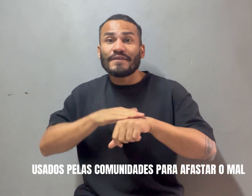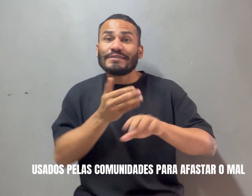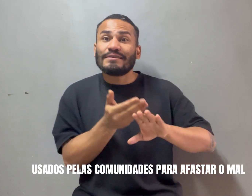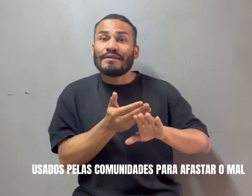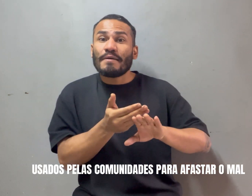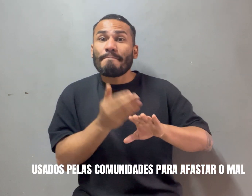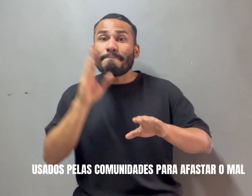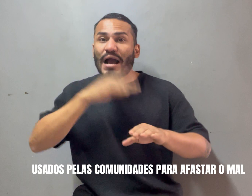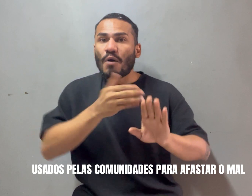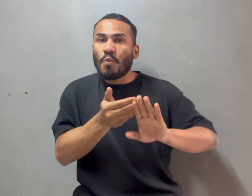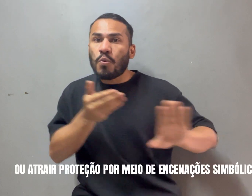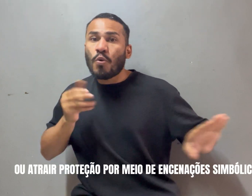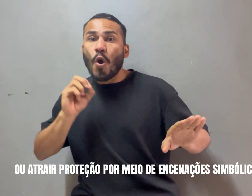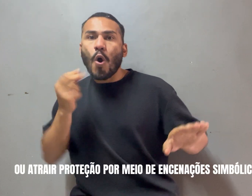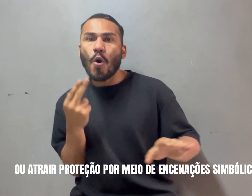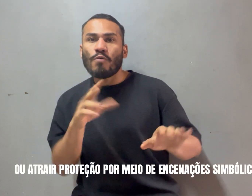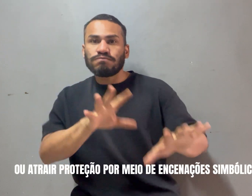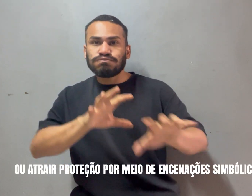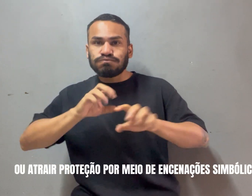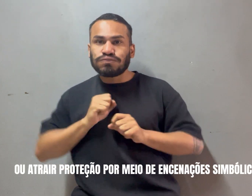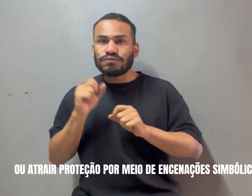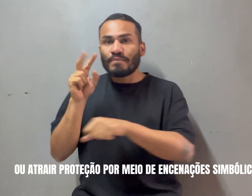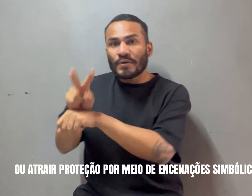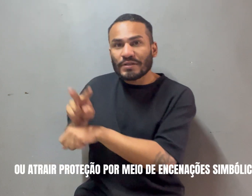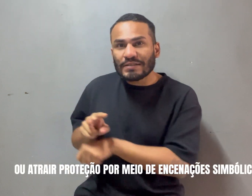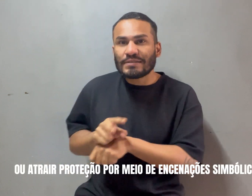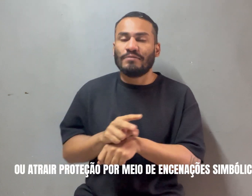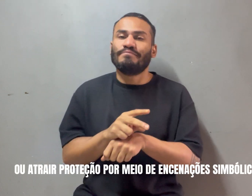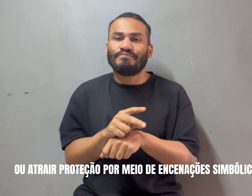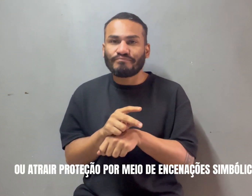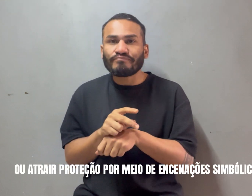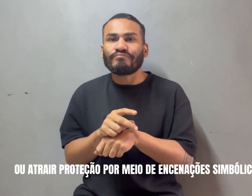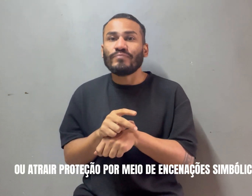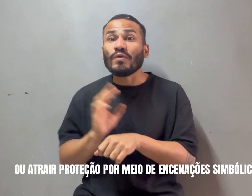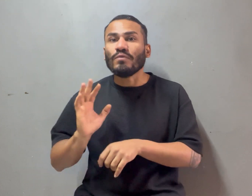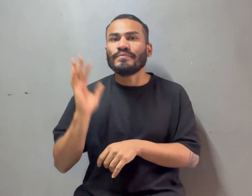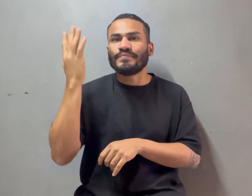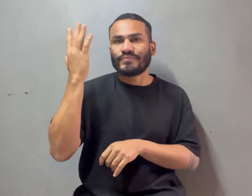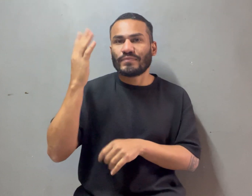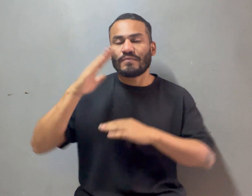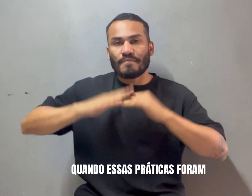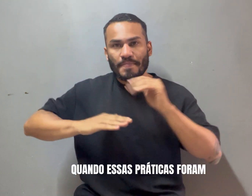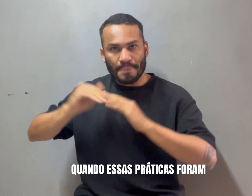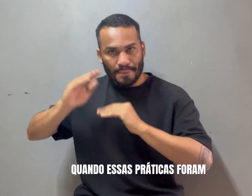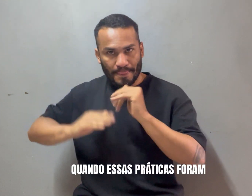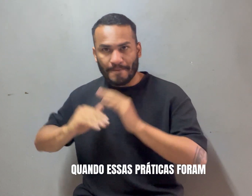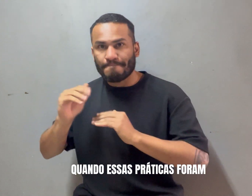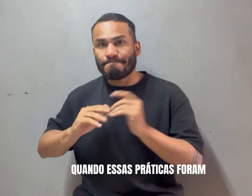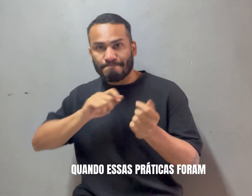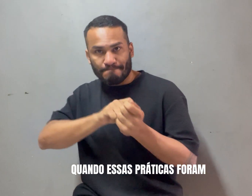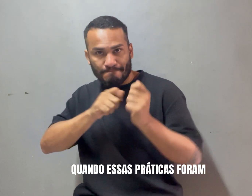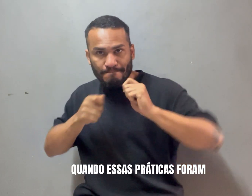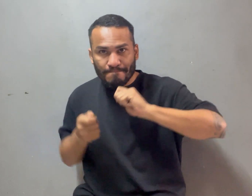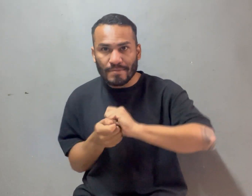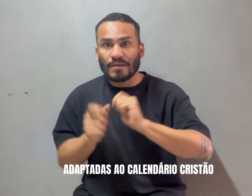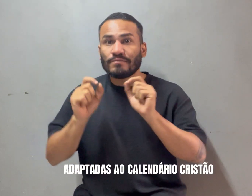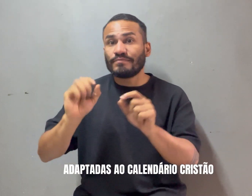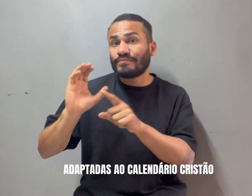comunidades para afastar o mal ou atrair proteção por meio de encenações simbólicas. Quando essas práticas foram adaptadas